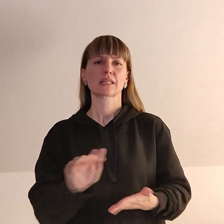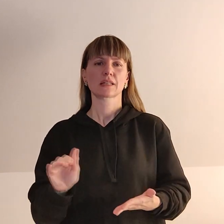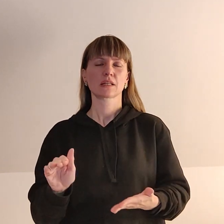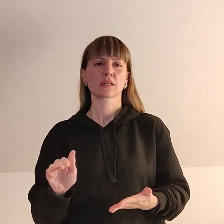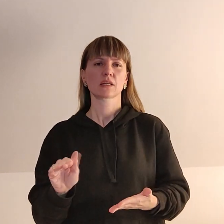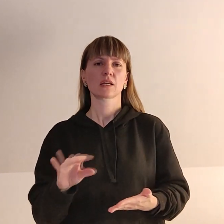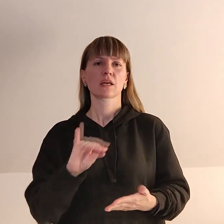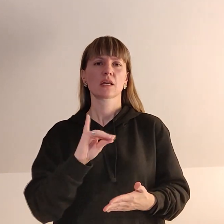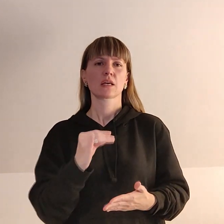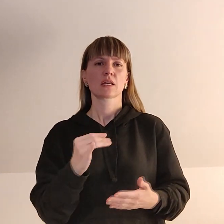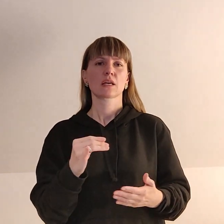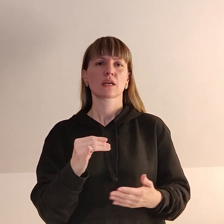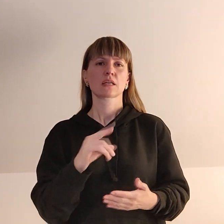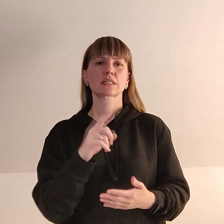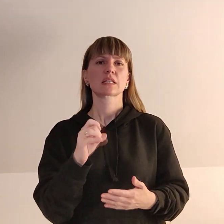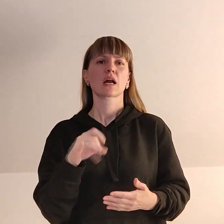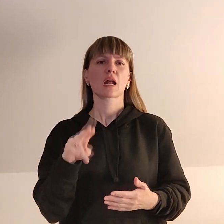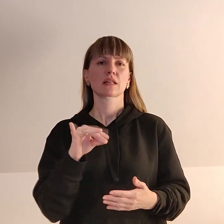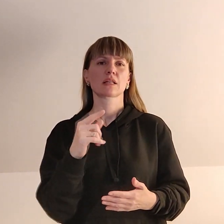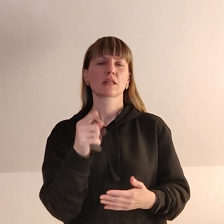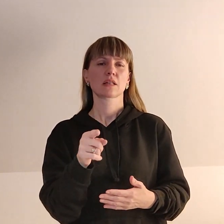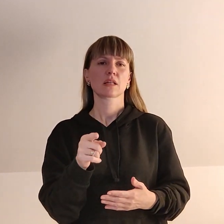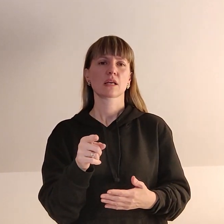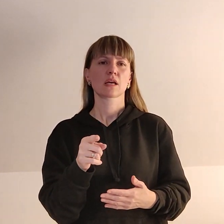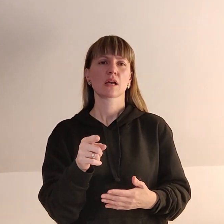І заради них, заради майбутнього України,